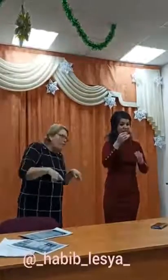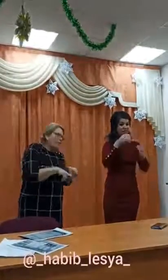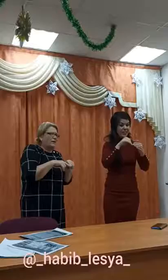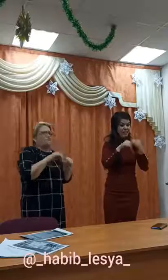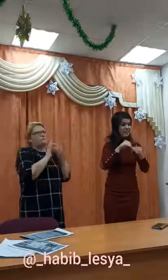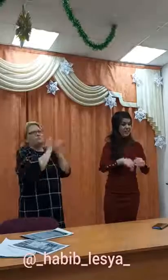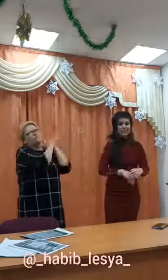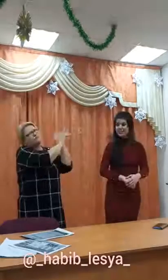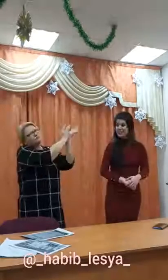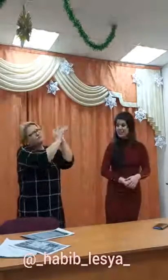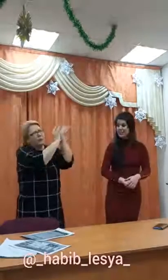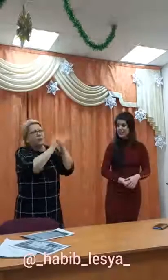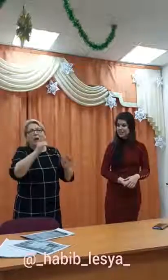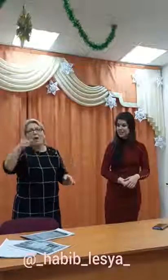Шуковка.